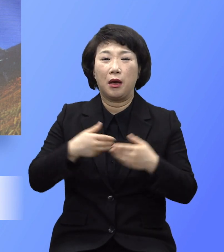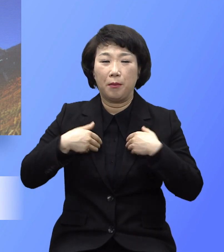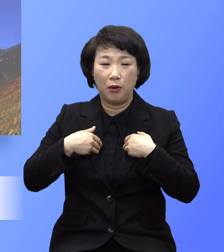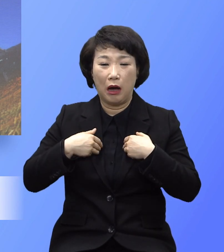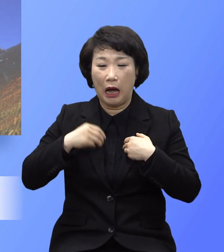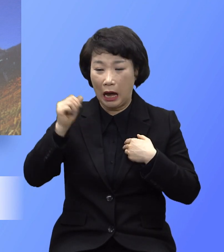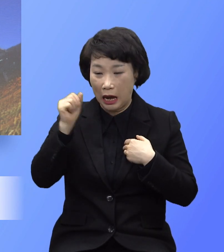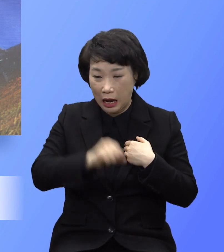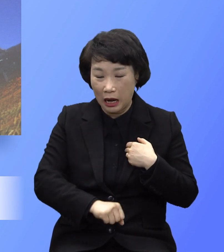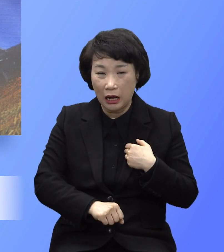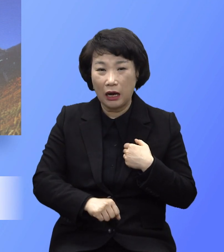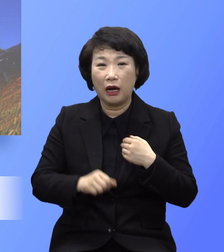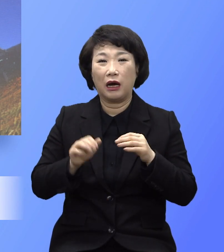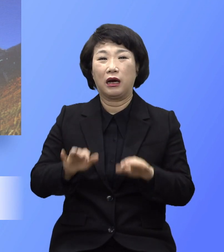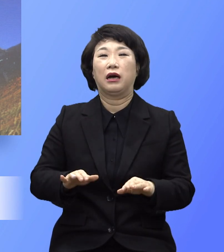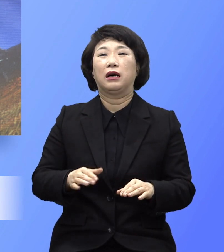필요하다.